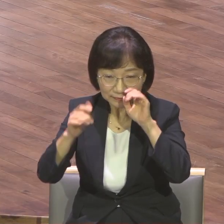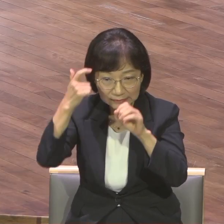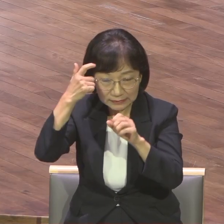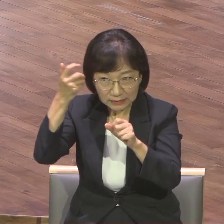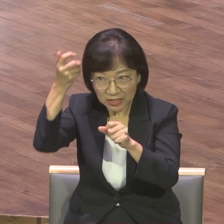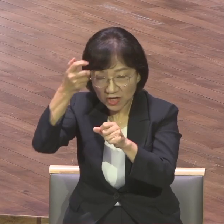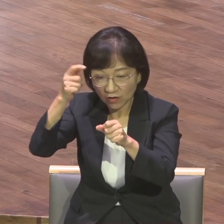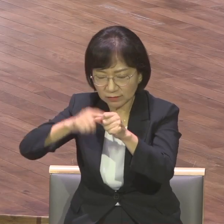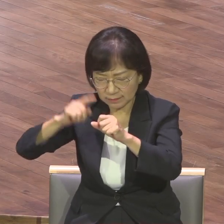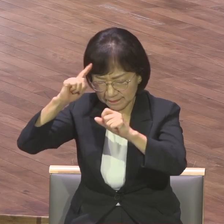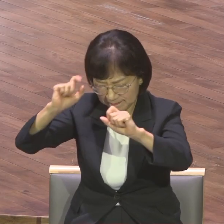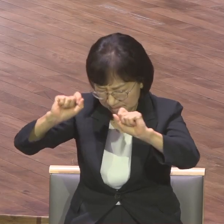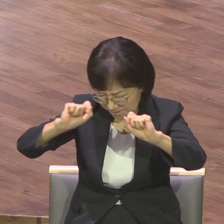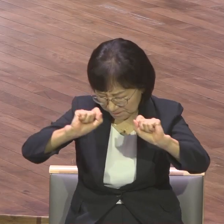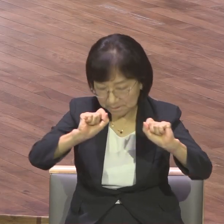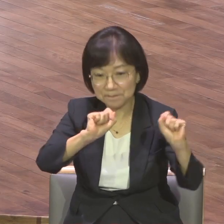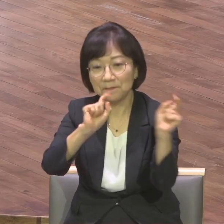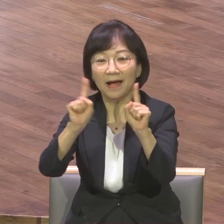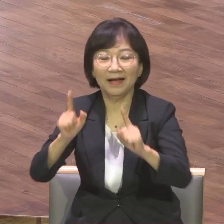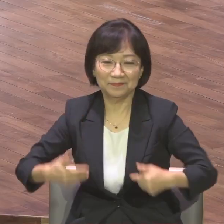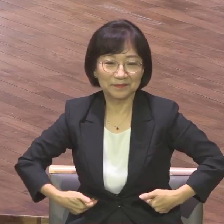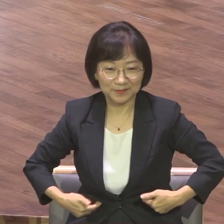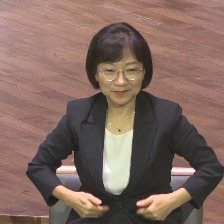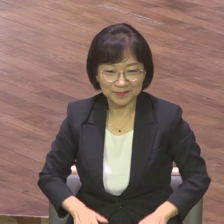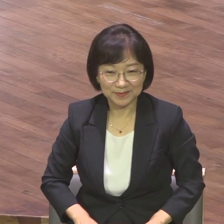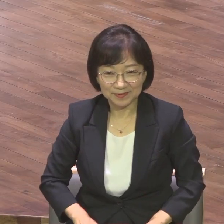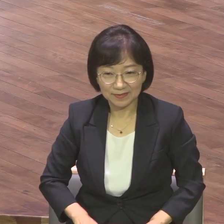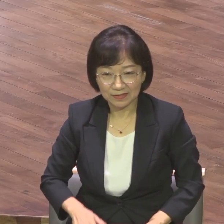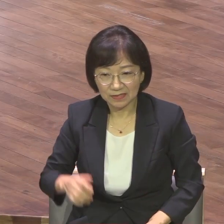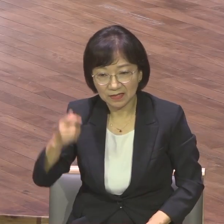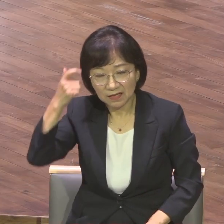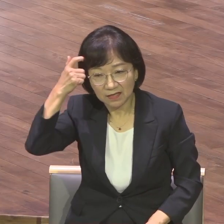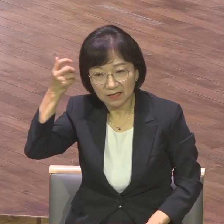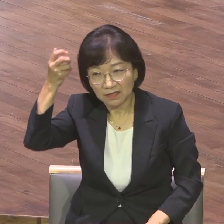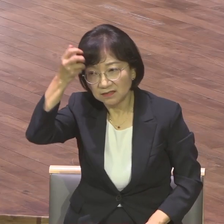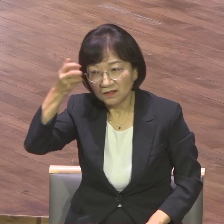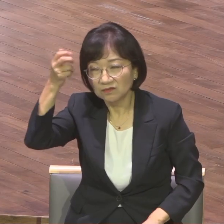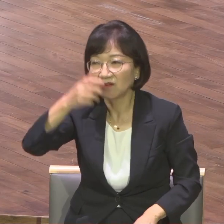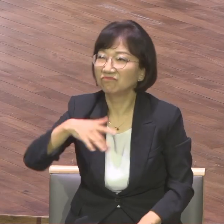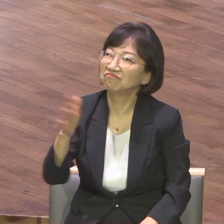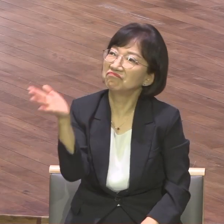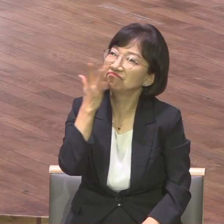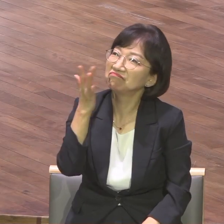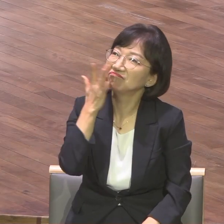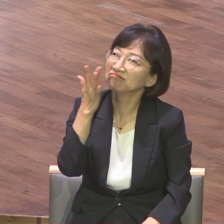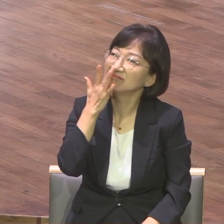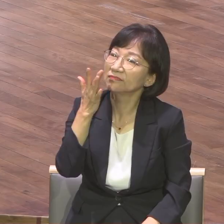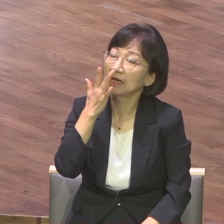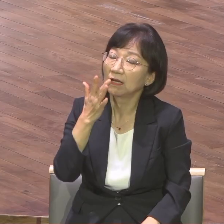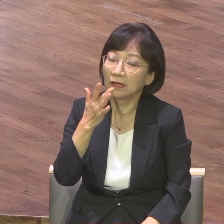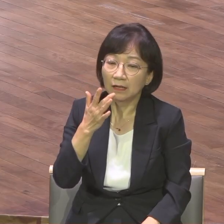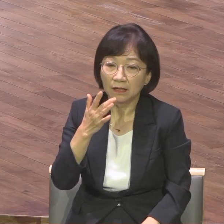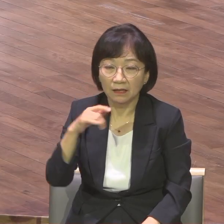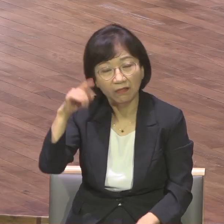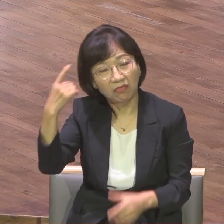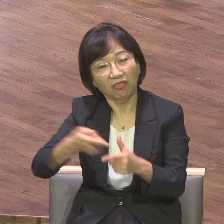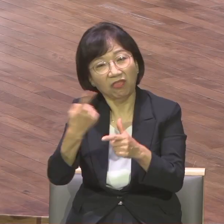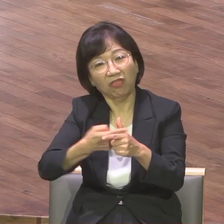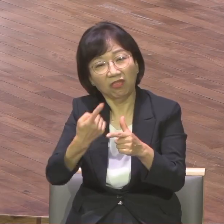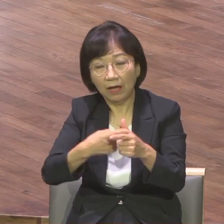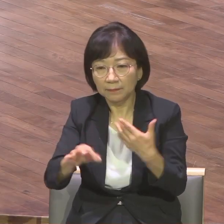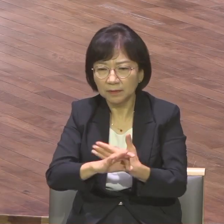깨어 있지 못하고 완전 영적 무감각 상태에 빠져 있는 삶, 계속